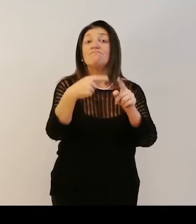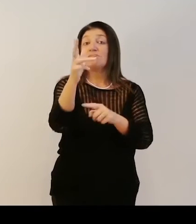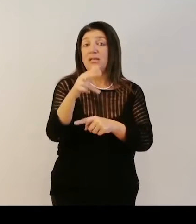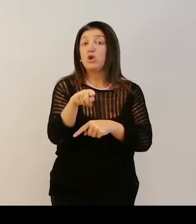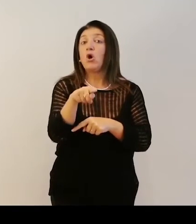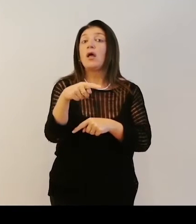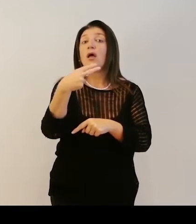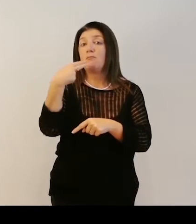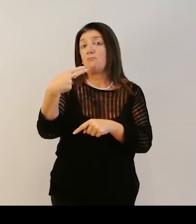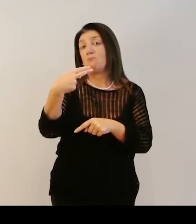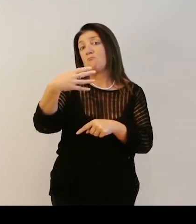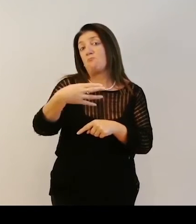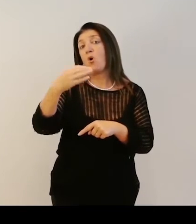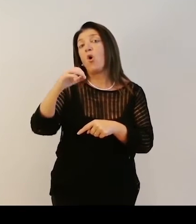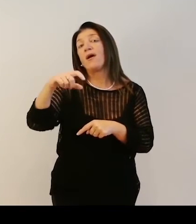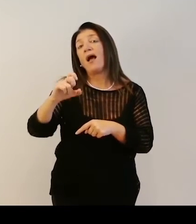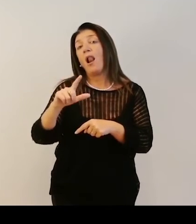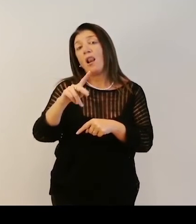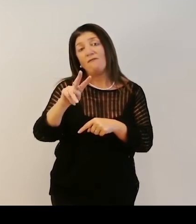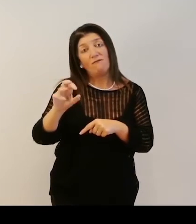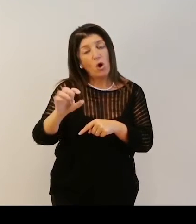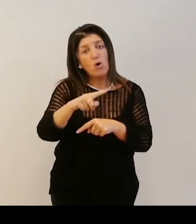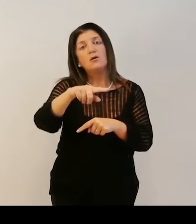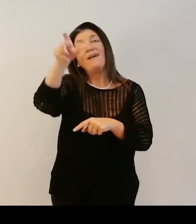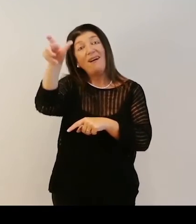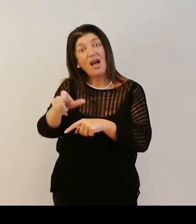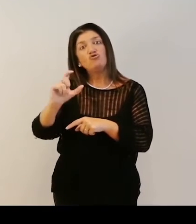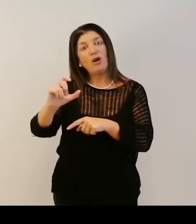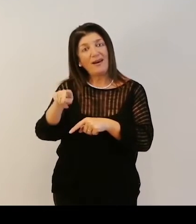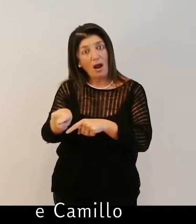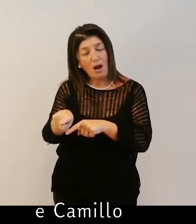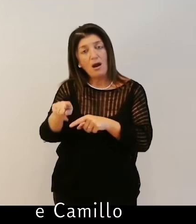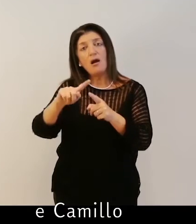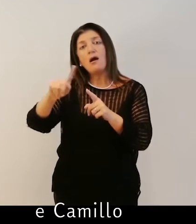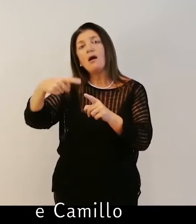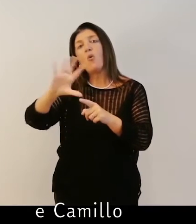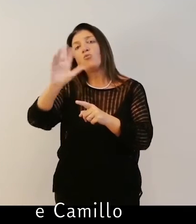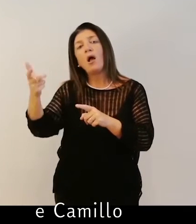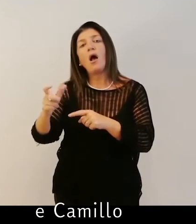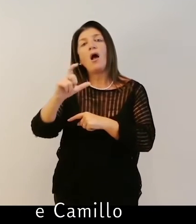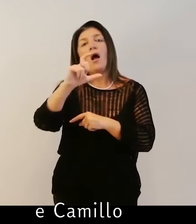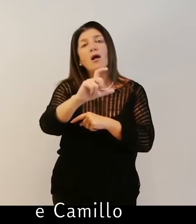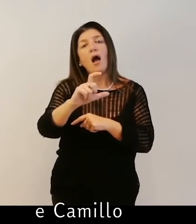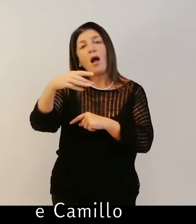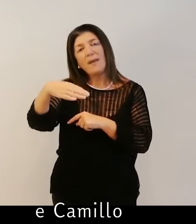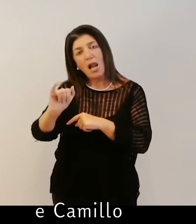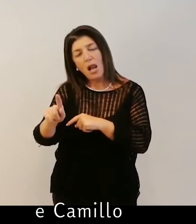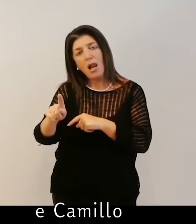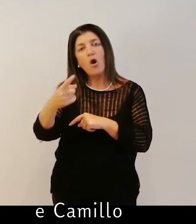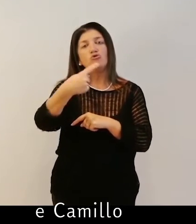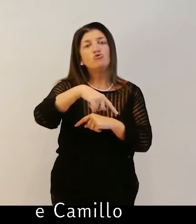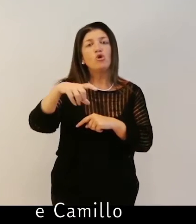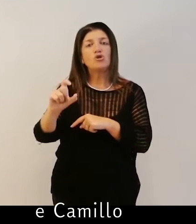il Moncalvo, il Cerano e Camillo e Giulio Cesare